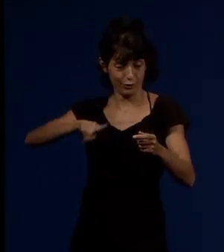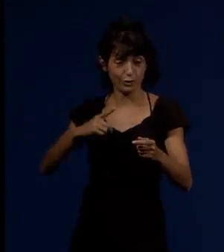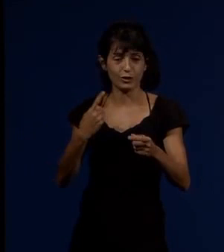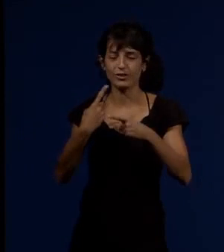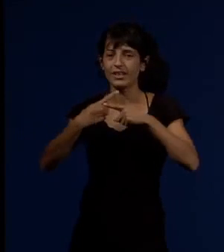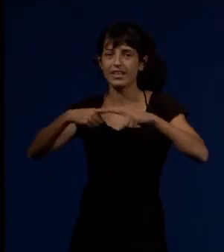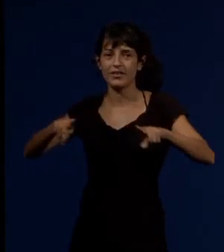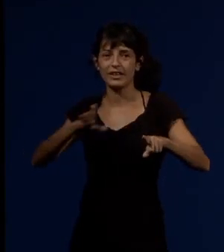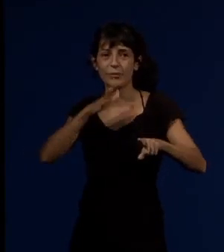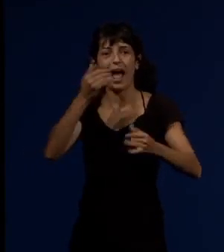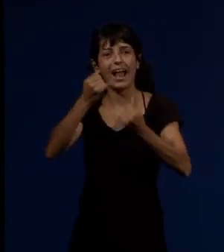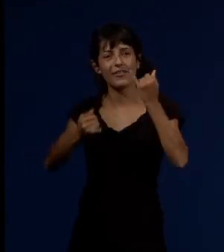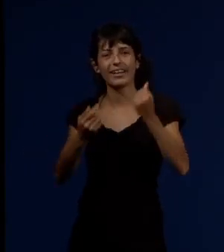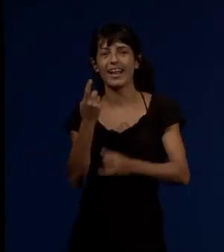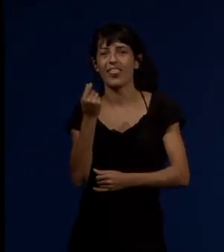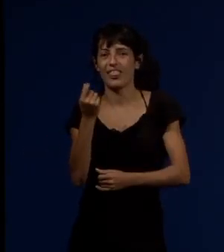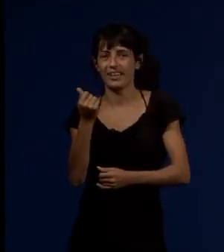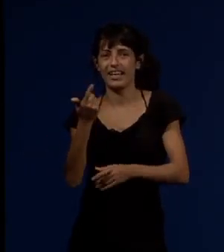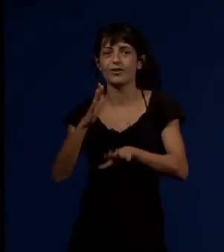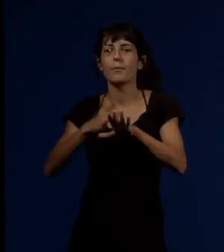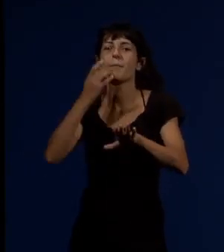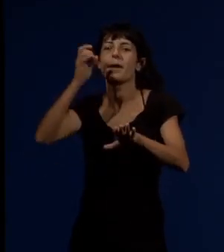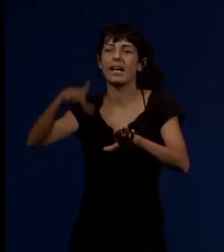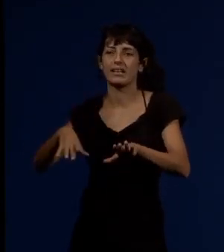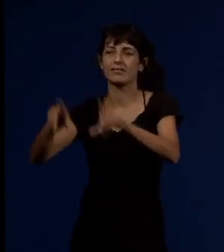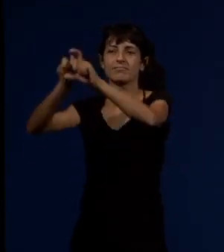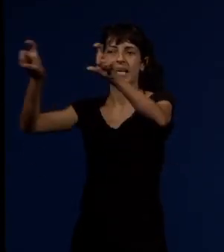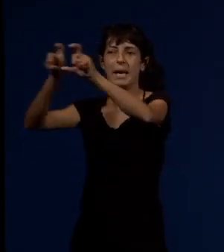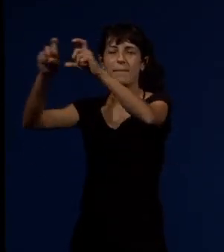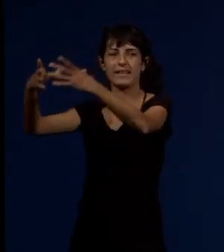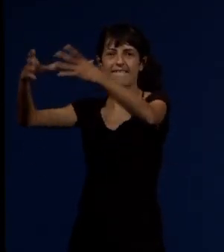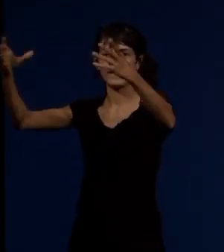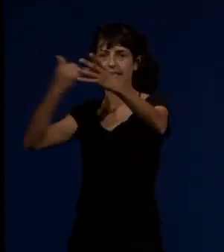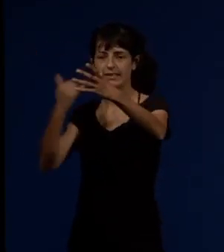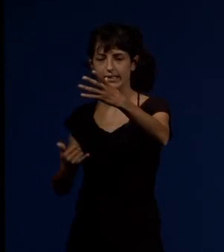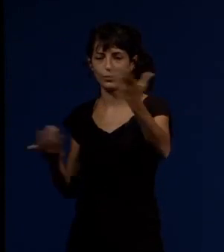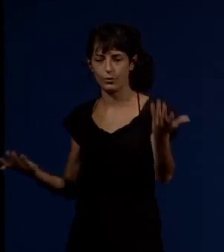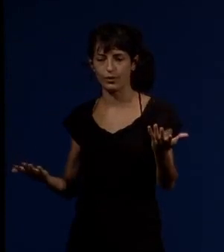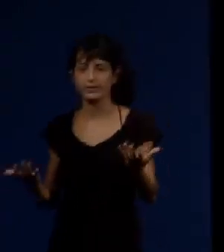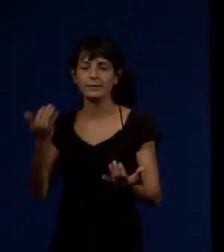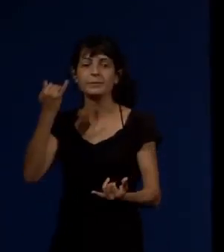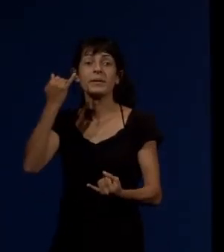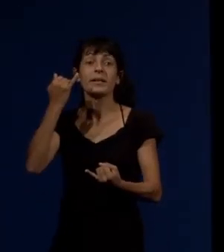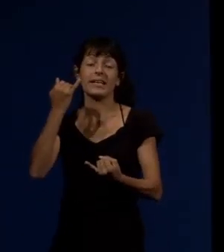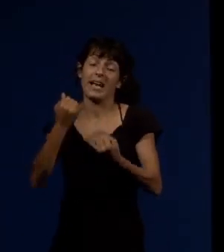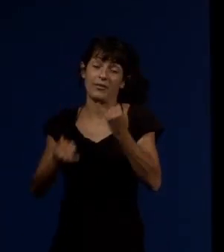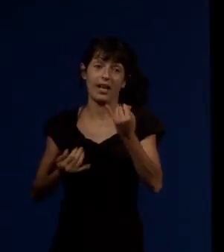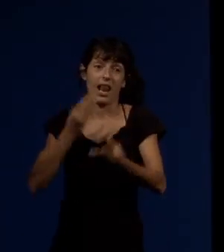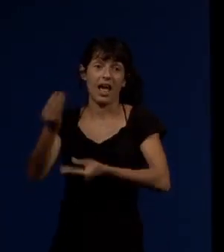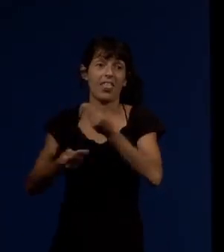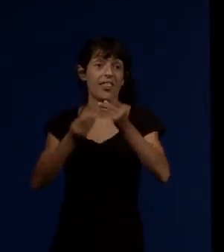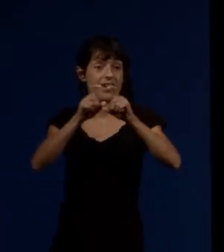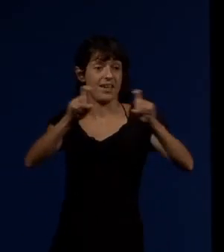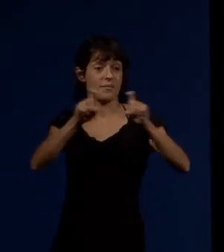enormes beneficios para as grandes multinacionais das enerxía e, por suposto, poñer en xaque a grandes empresas